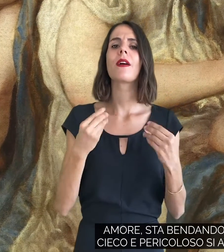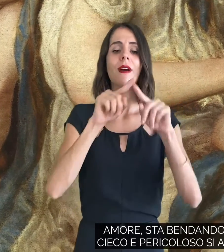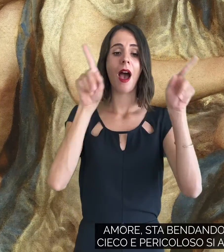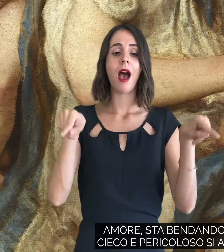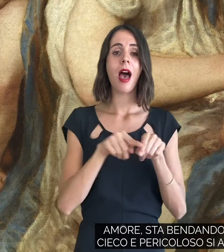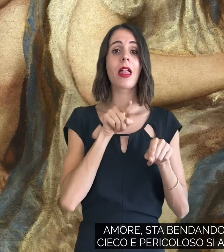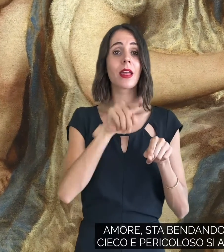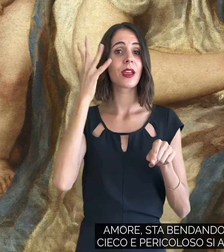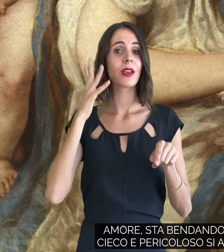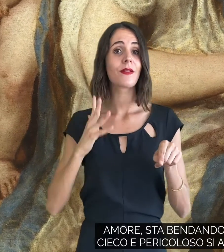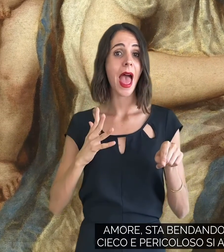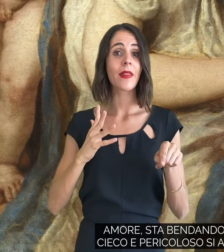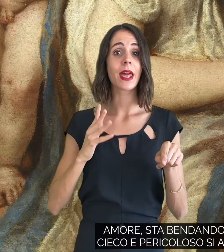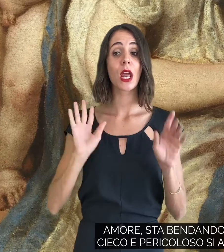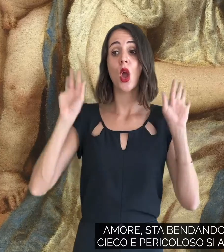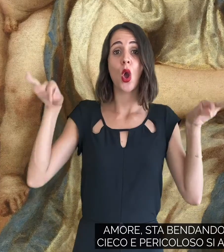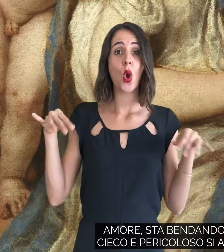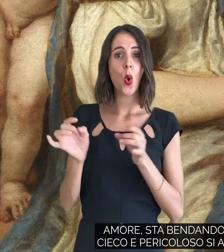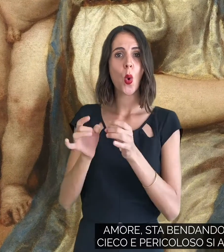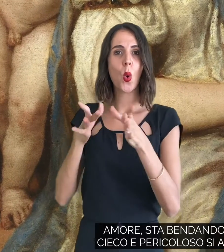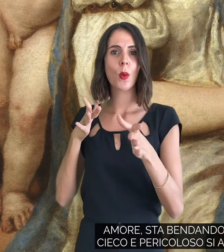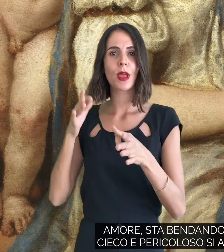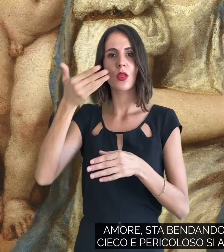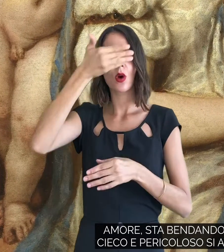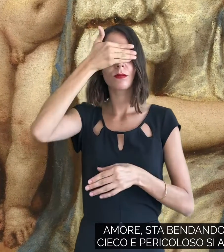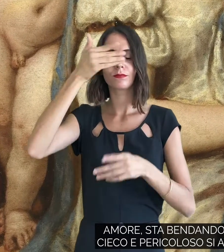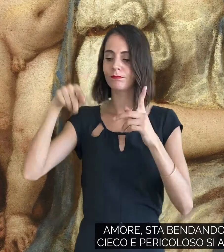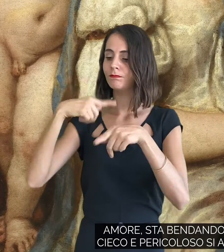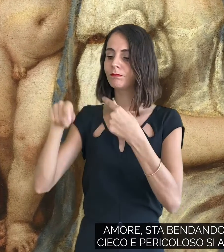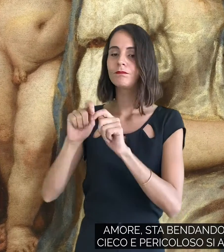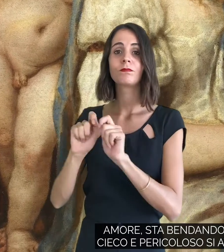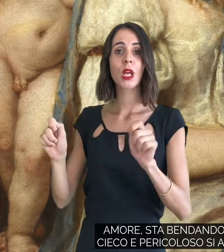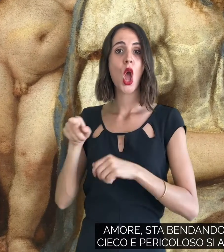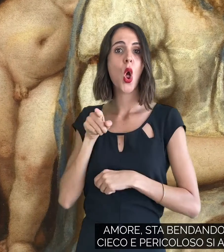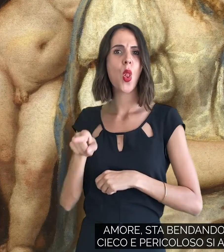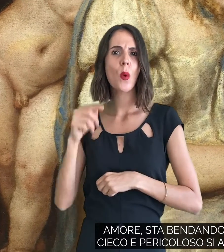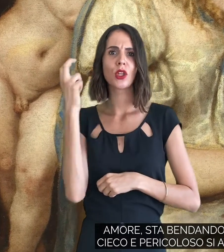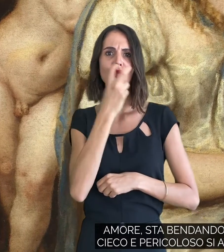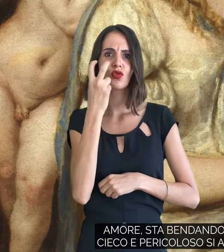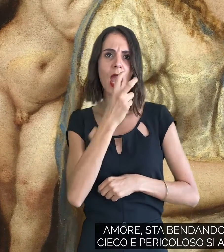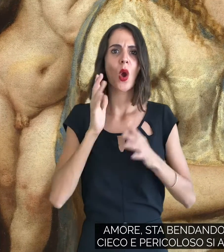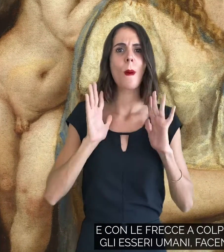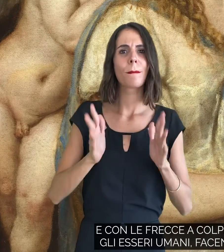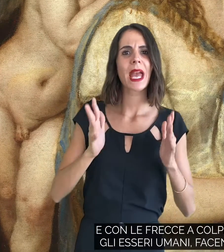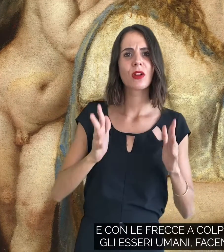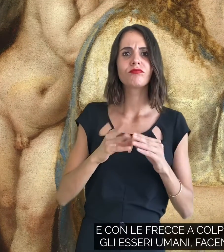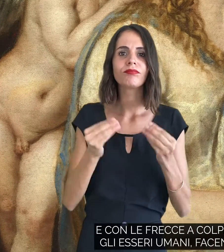sta bendando uno dei cupidi che poi, cieco e pericoloso, si avventurerà con l'arco e con le frecce